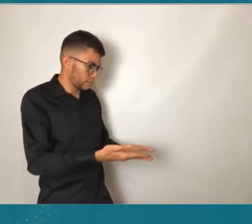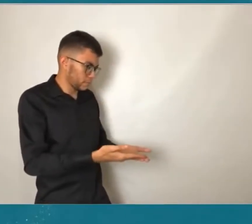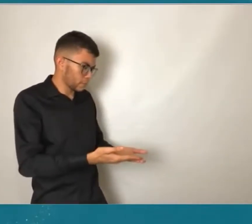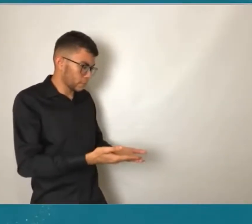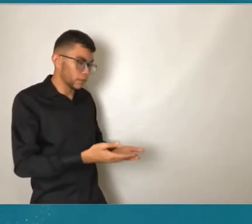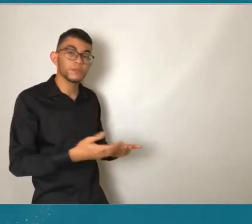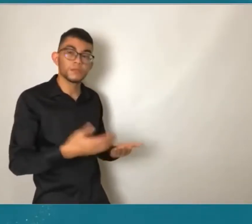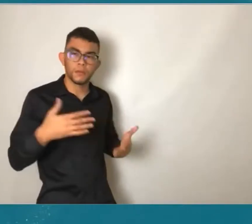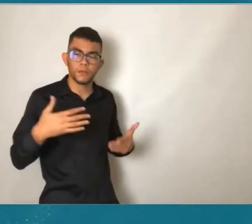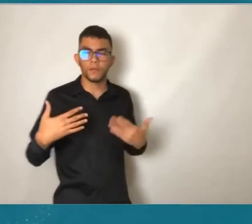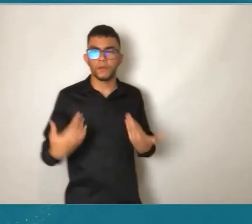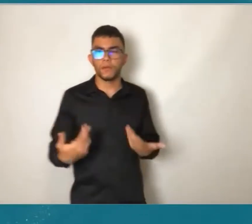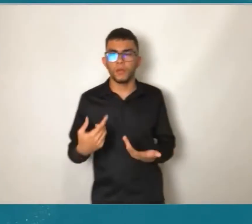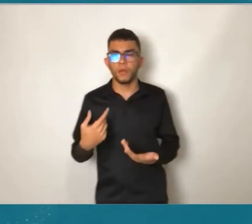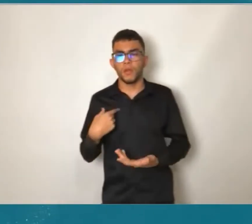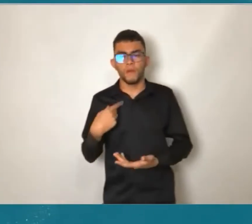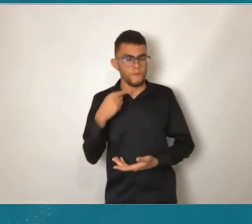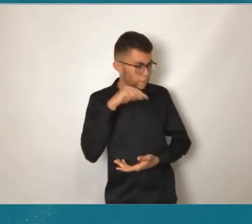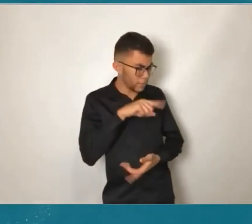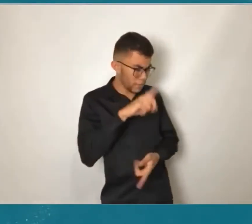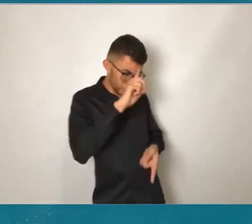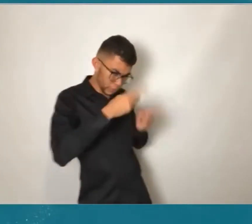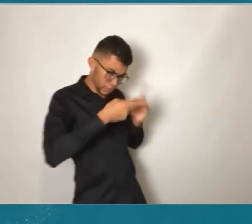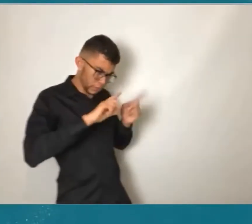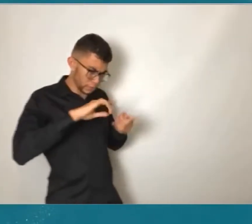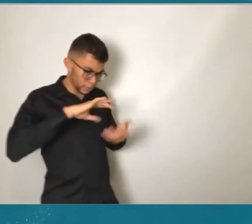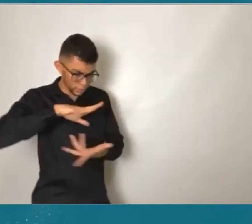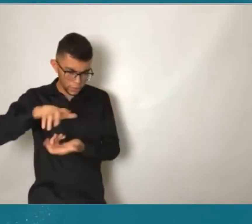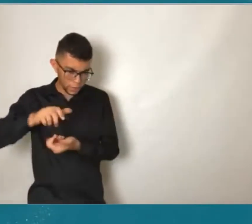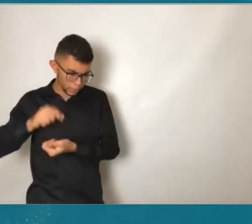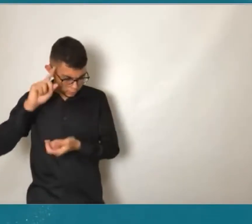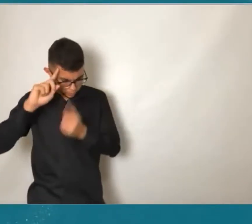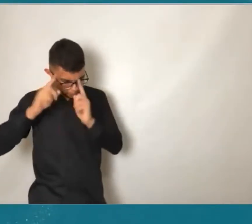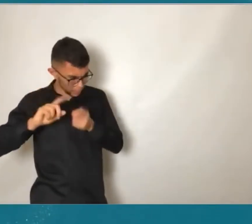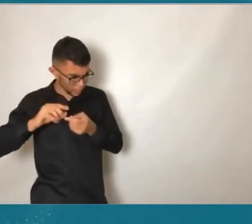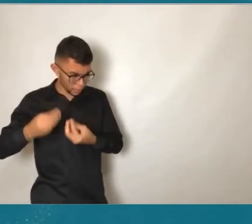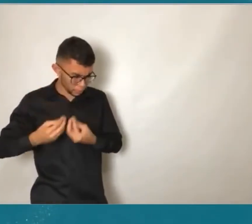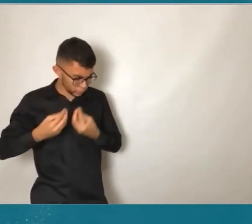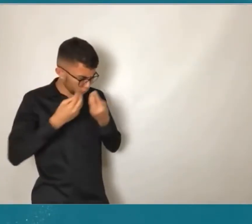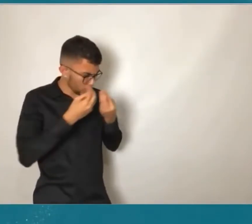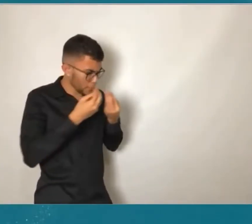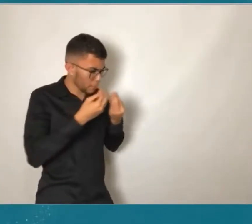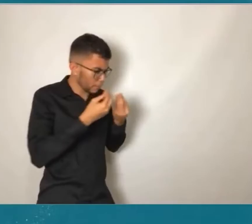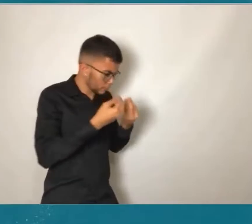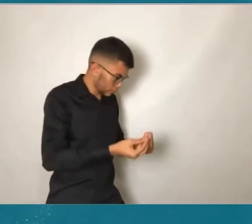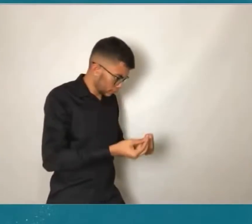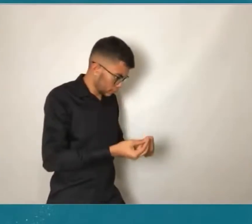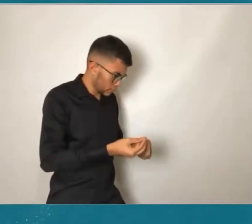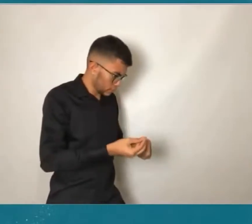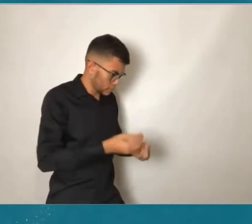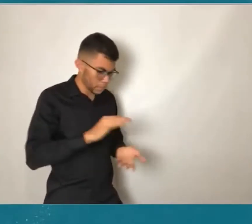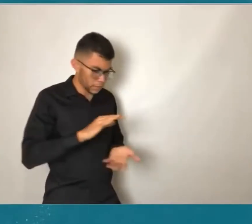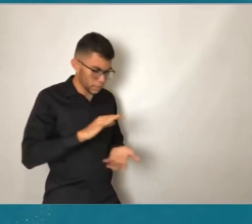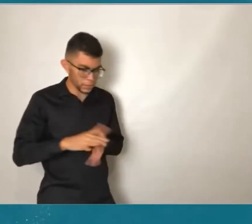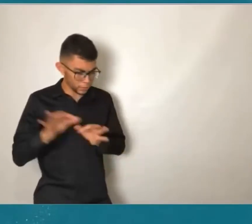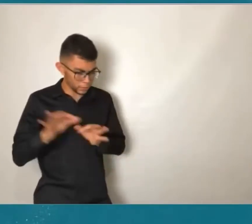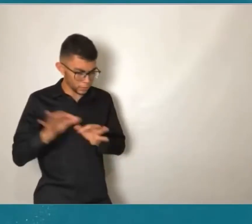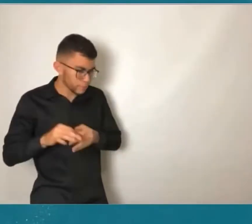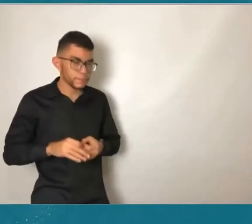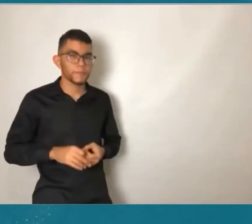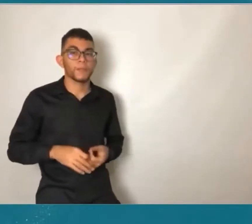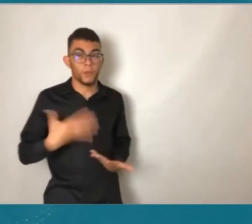oculta juntamente com Cristo em Deus. E quando um dia, na sua vinda, Cristo